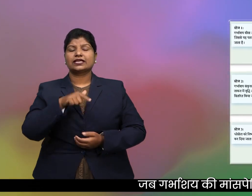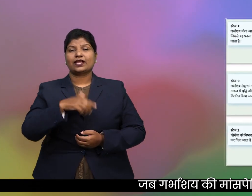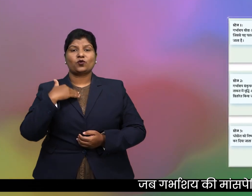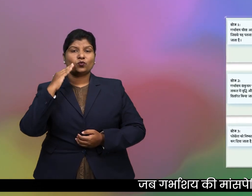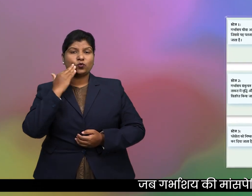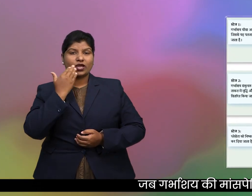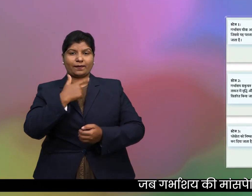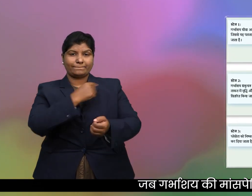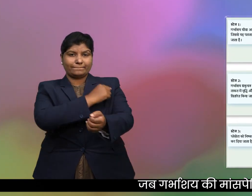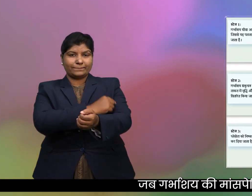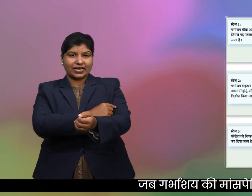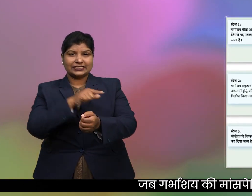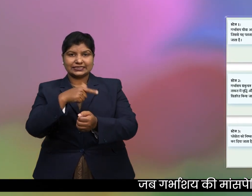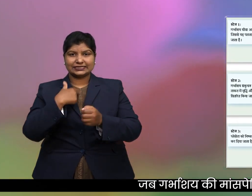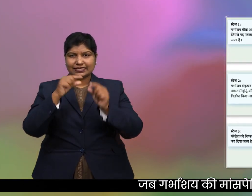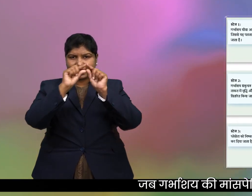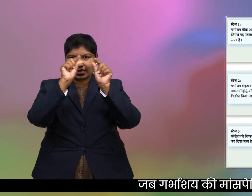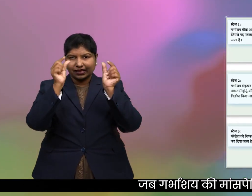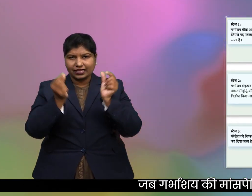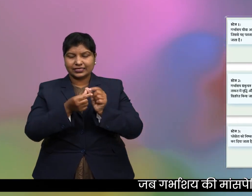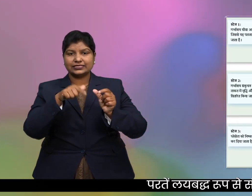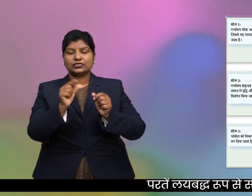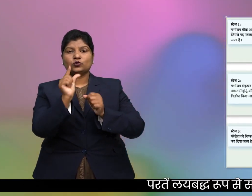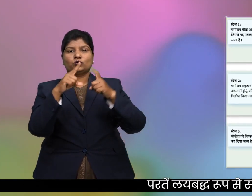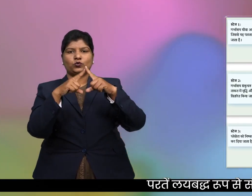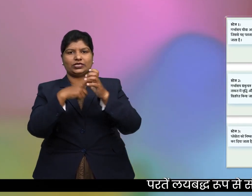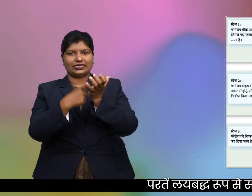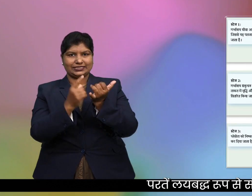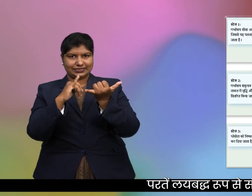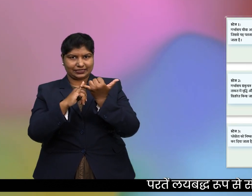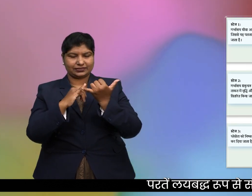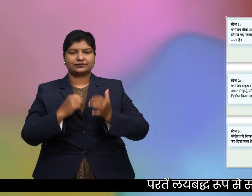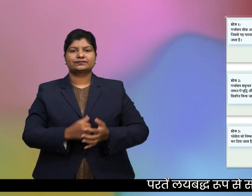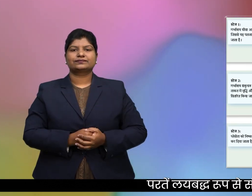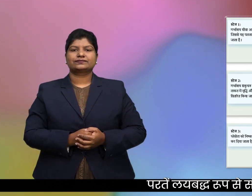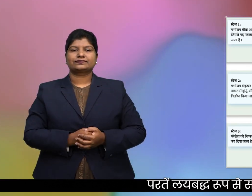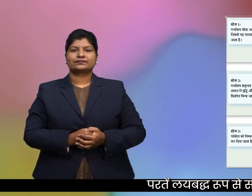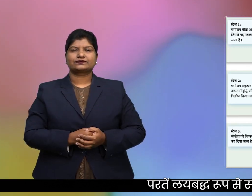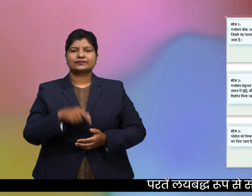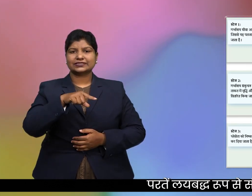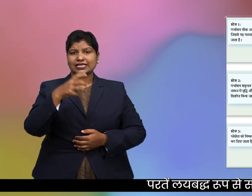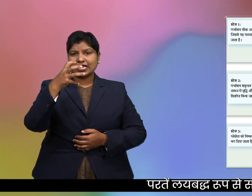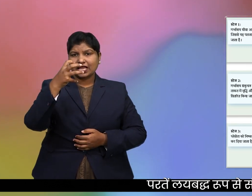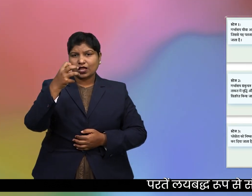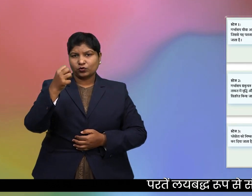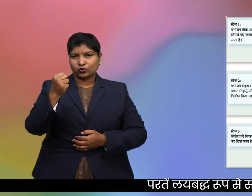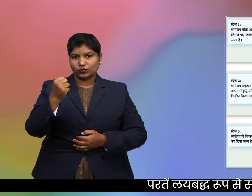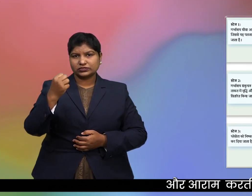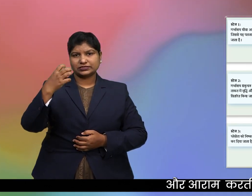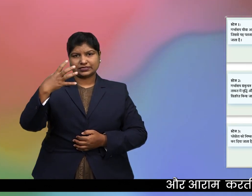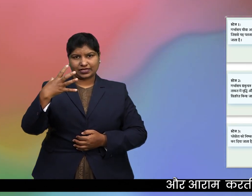जब गर्भाशय की मांसपेशियों की परतें लयबद्ध रूप से